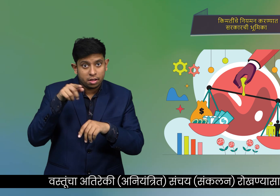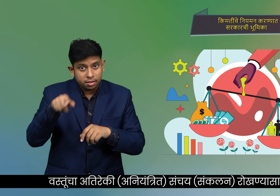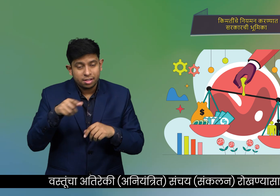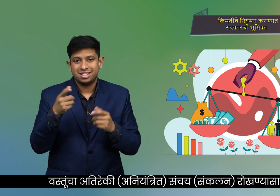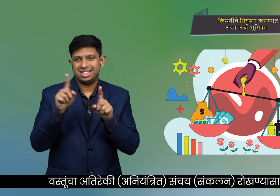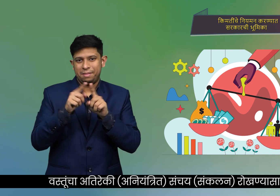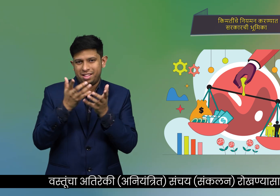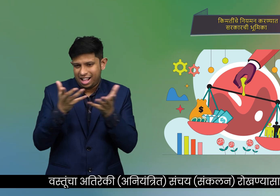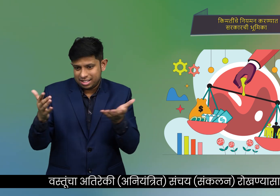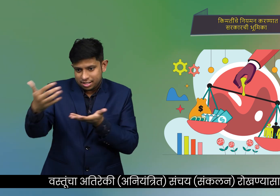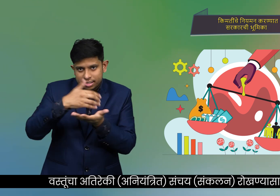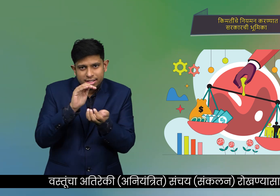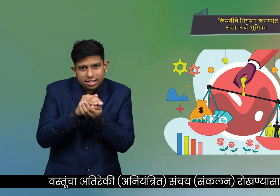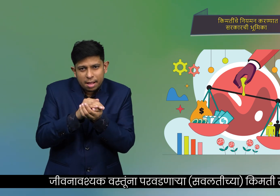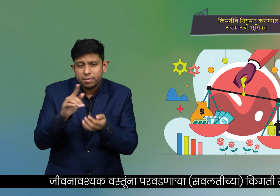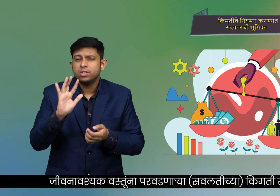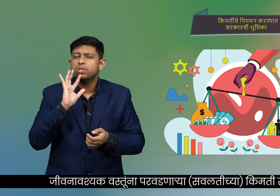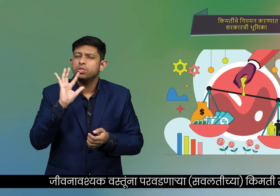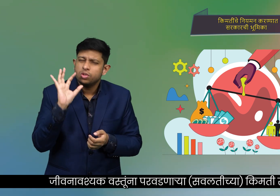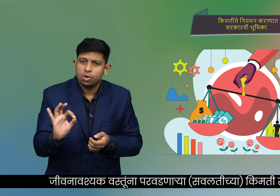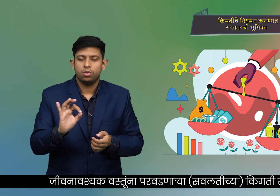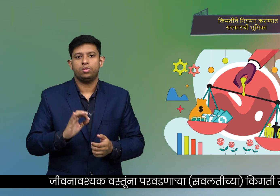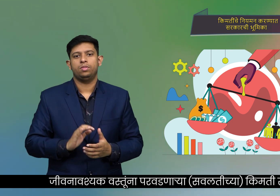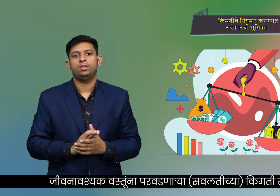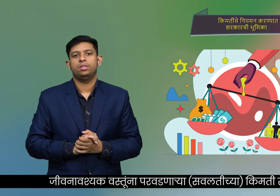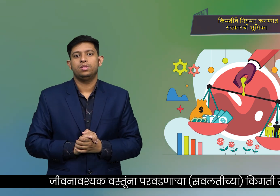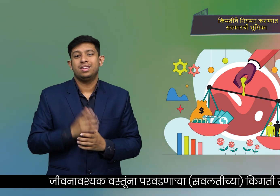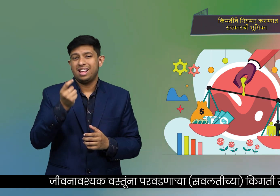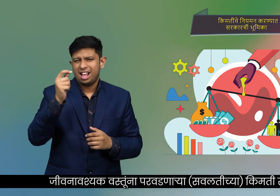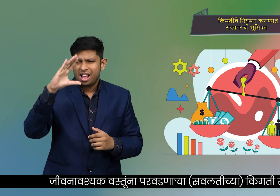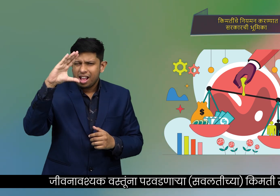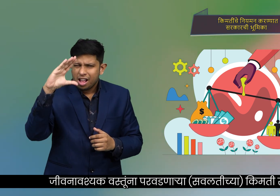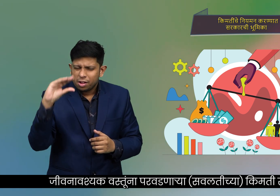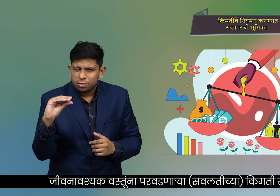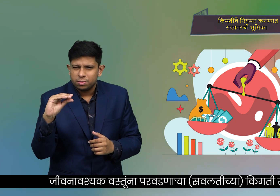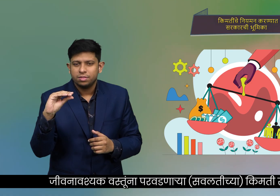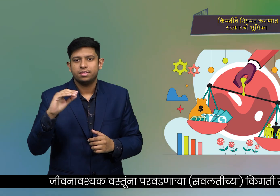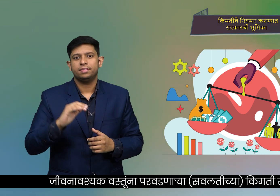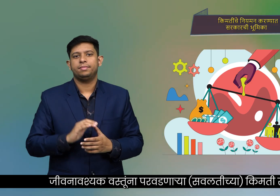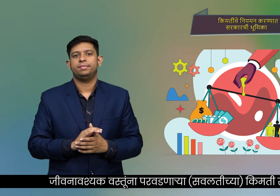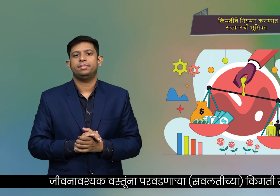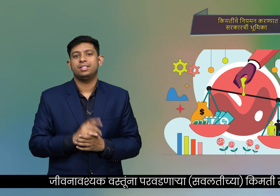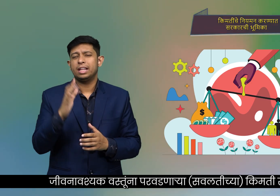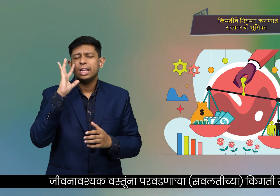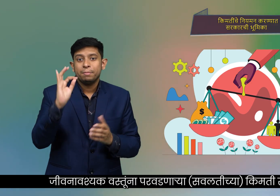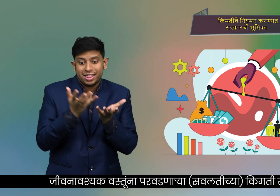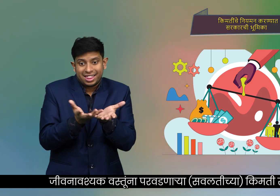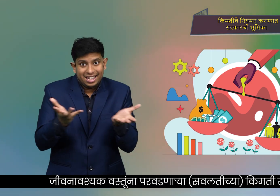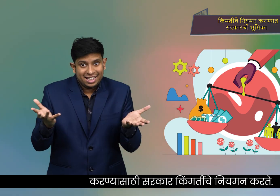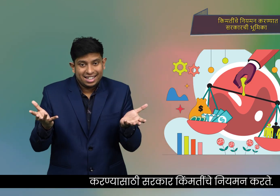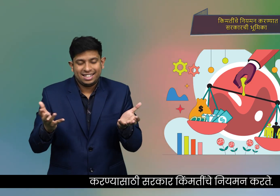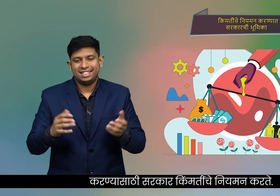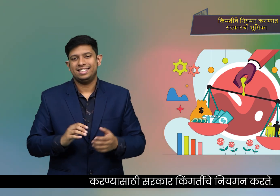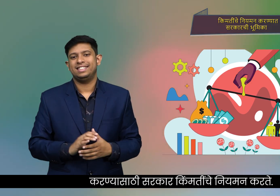संचय संकलन रोखण्यासाठी आणि जीवनावश्यक वस्तूंना परवडणाऱ्या सवलतीच्या किंमती